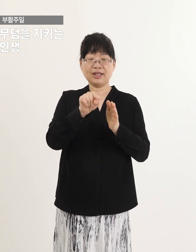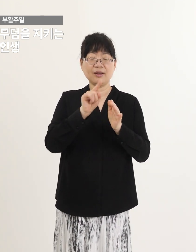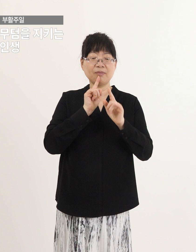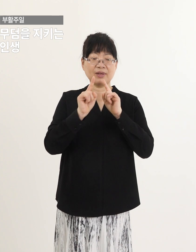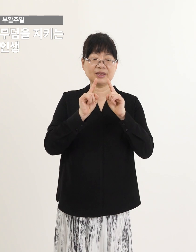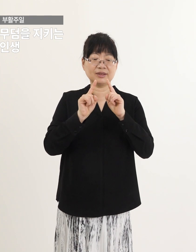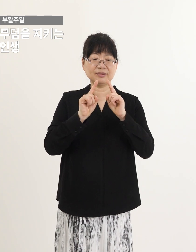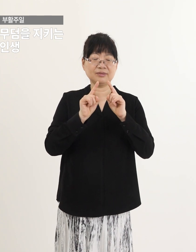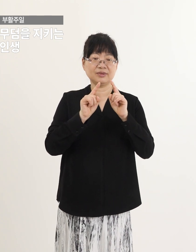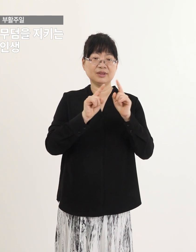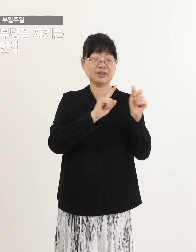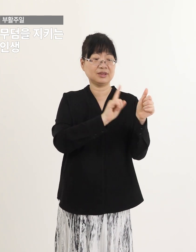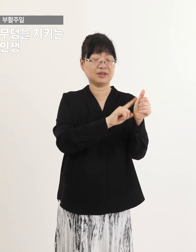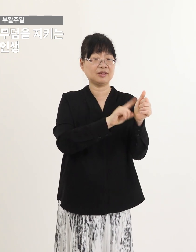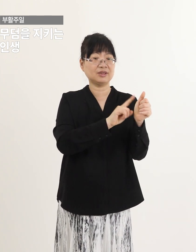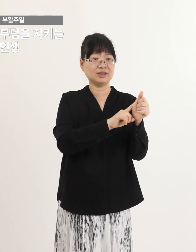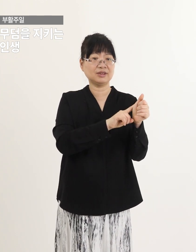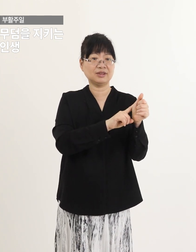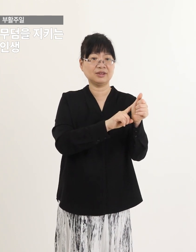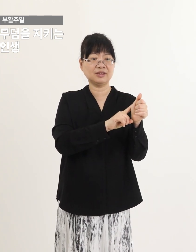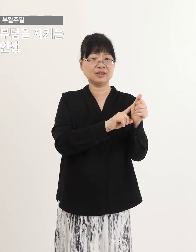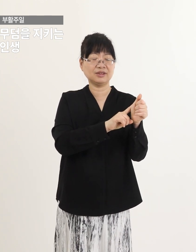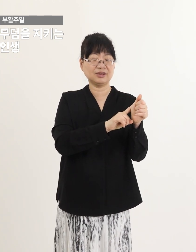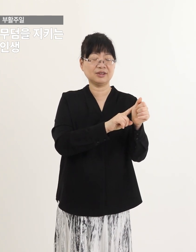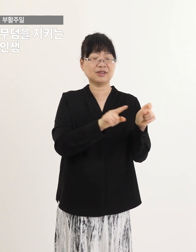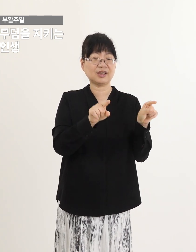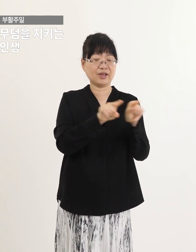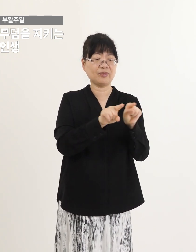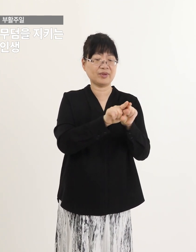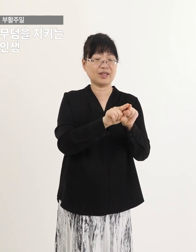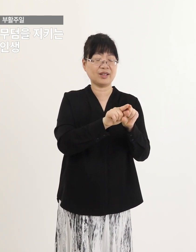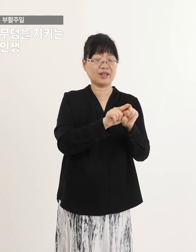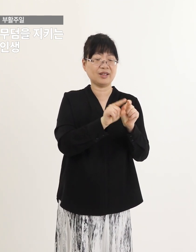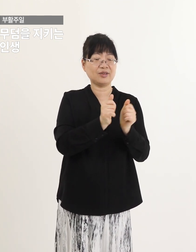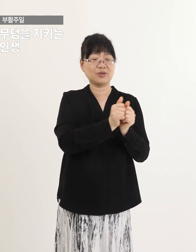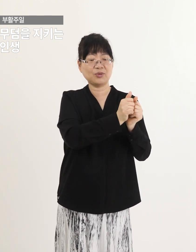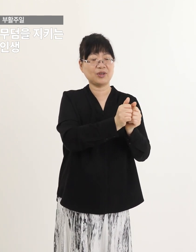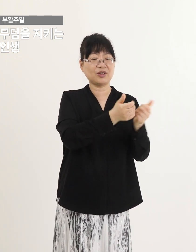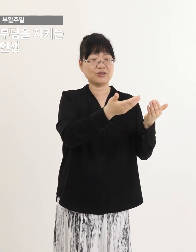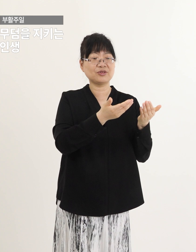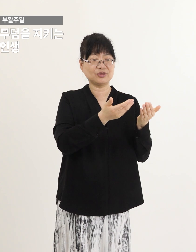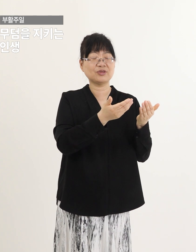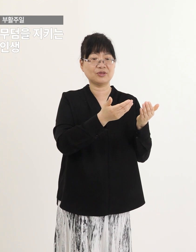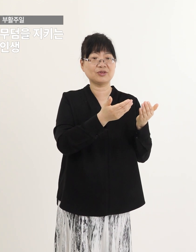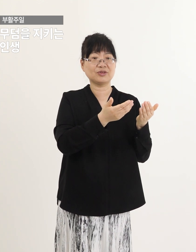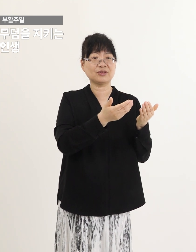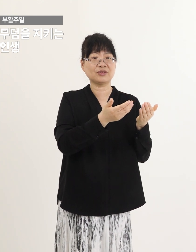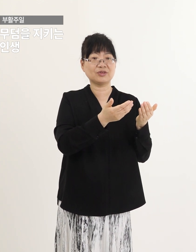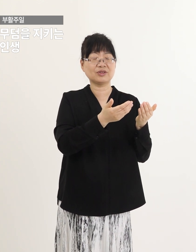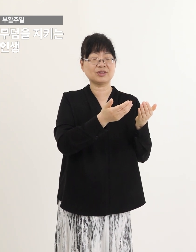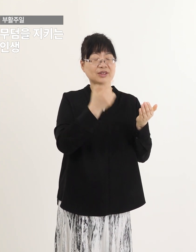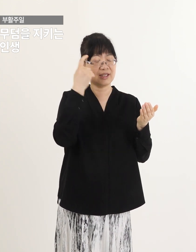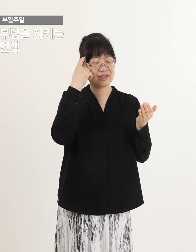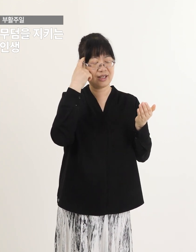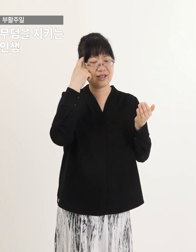말씀이 저들을 함께 할 것이다. 둘 다 아닙니다.